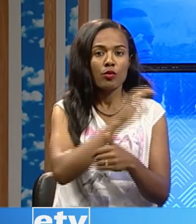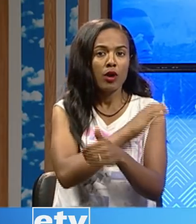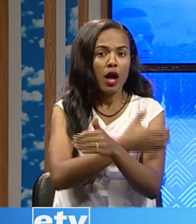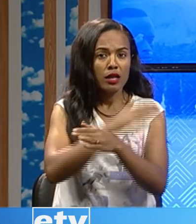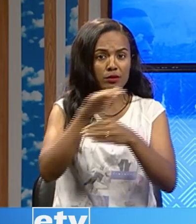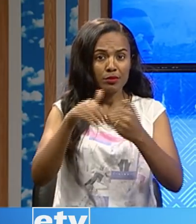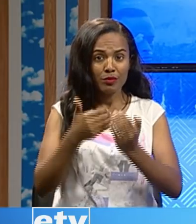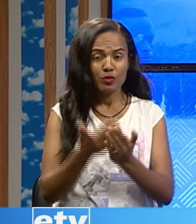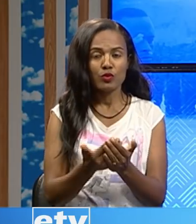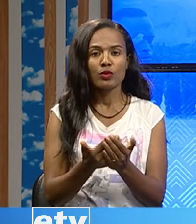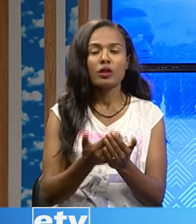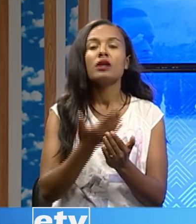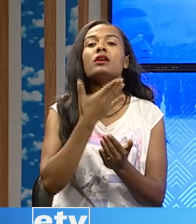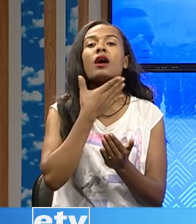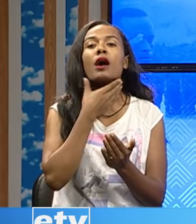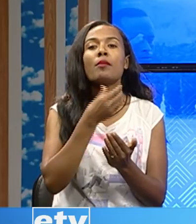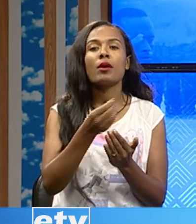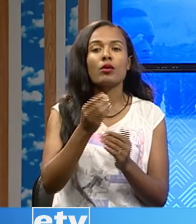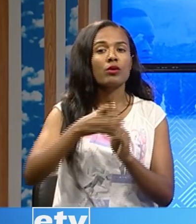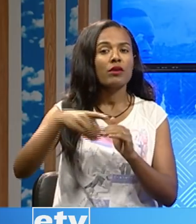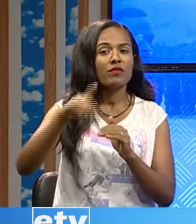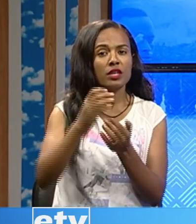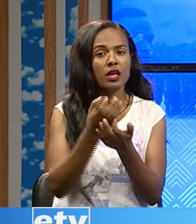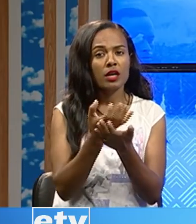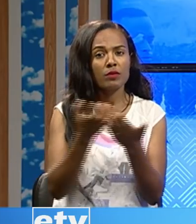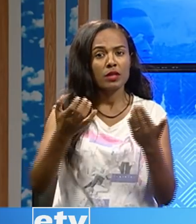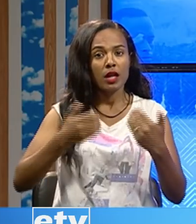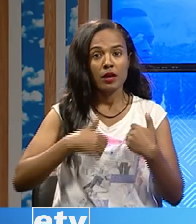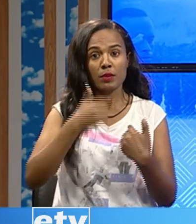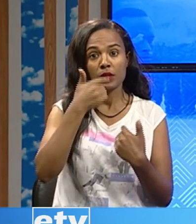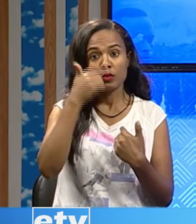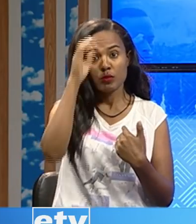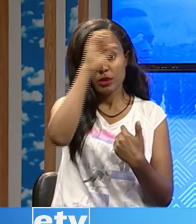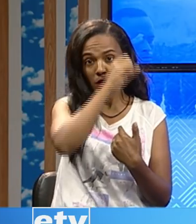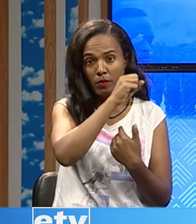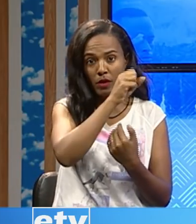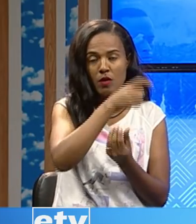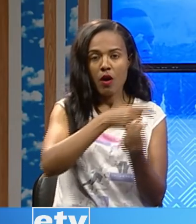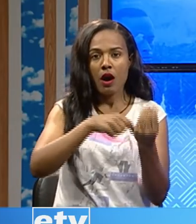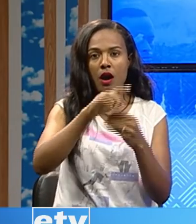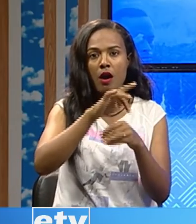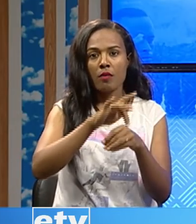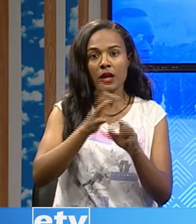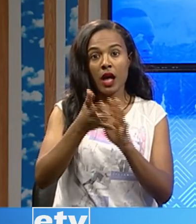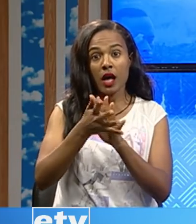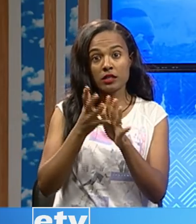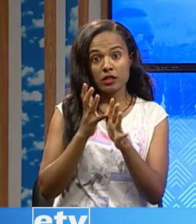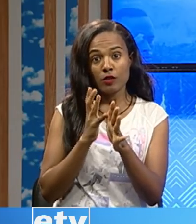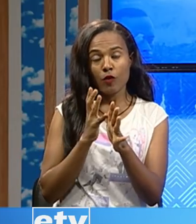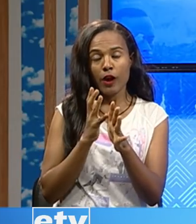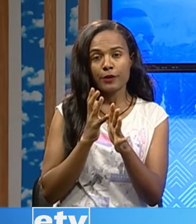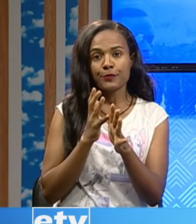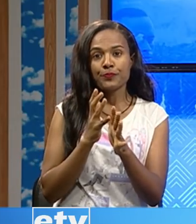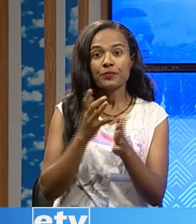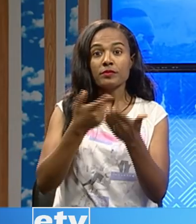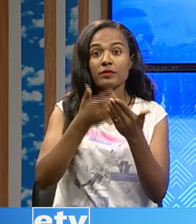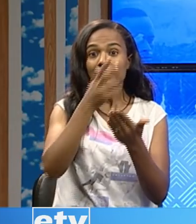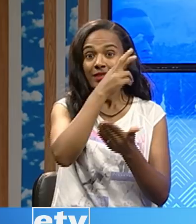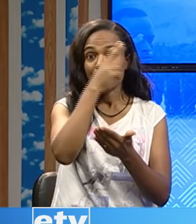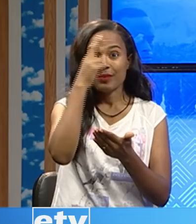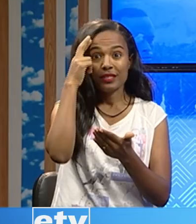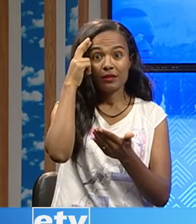በሙሉ የአማራው ከፍተኛ ንብረት አለበት ተብሎ የሚገመተው አካባቢ ላይ አሰልፏል። በዚህም ምክንያት